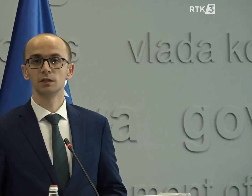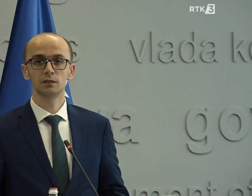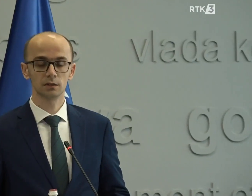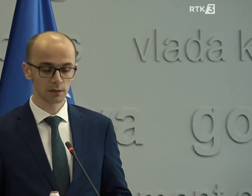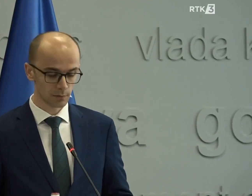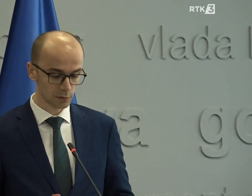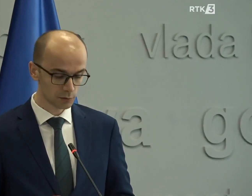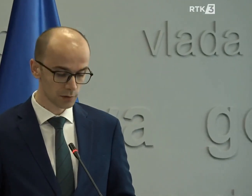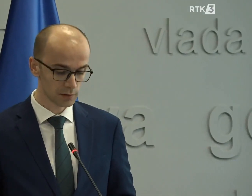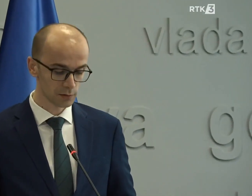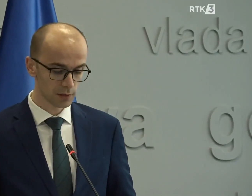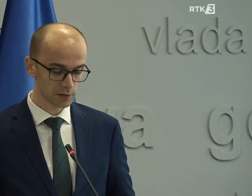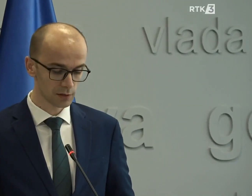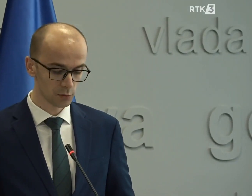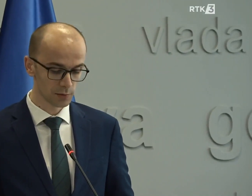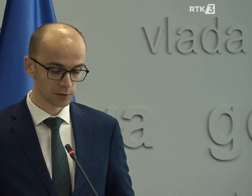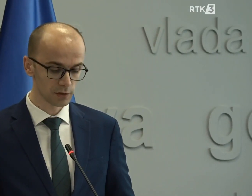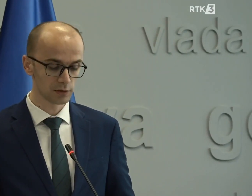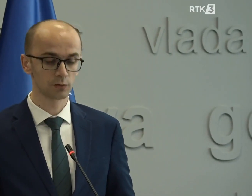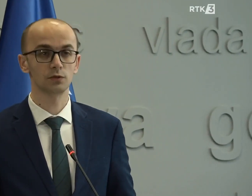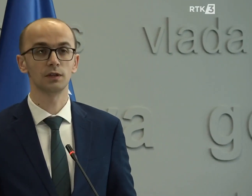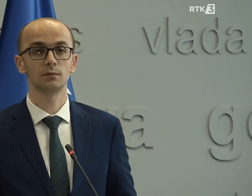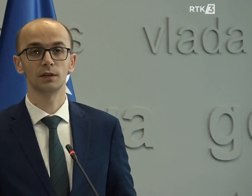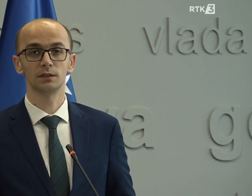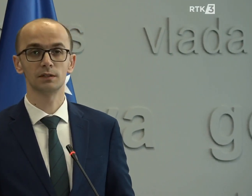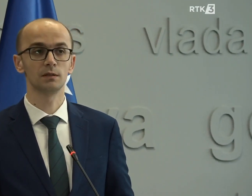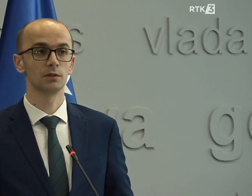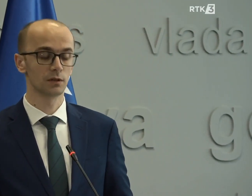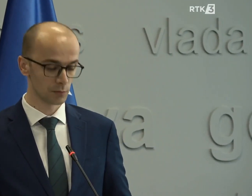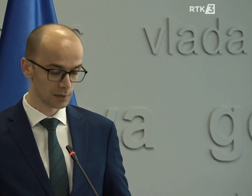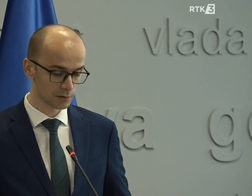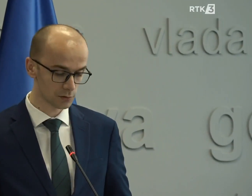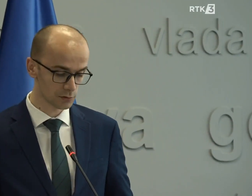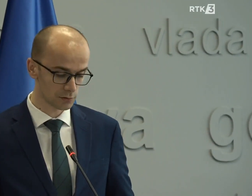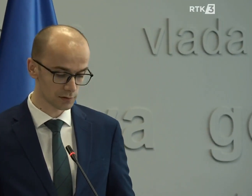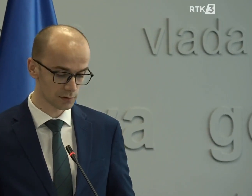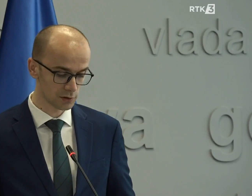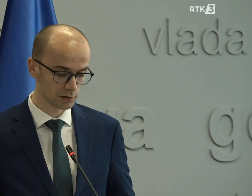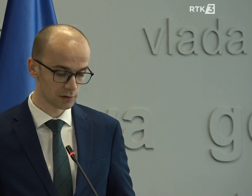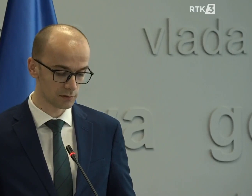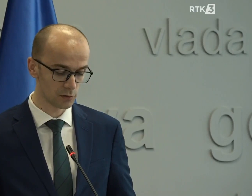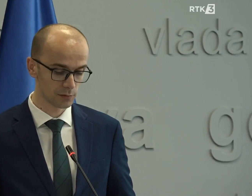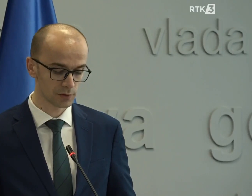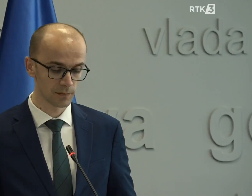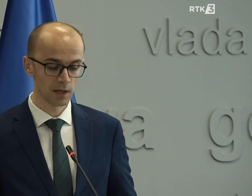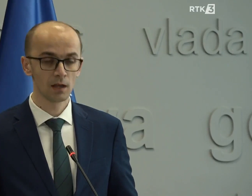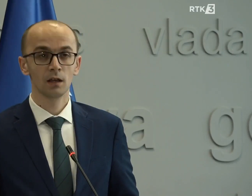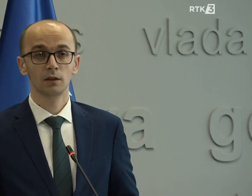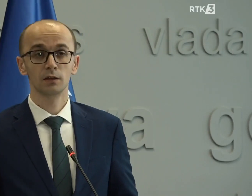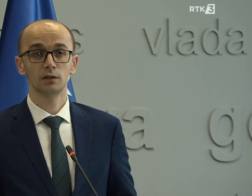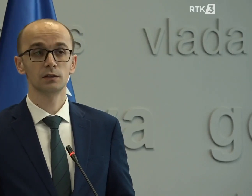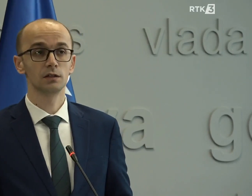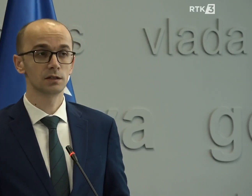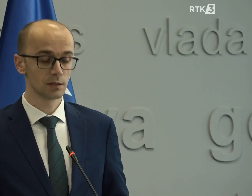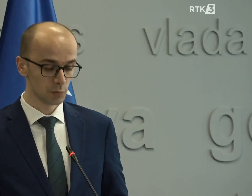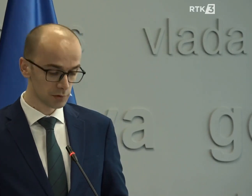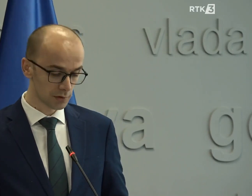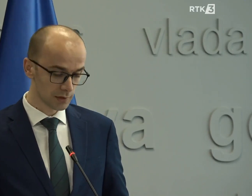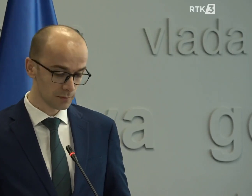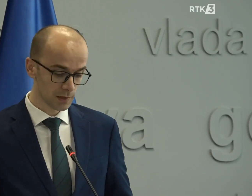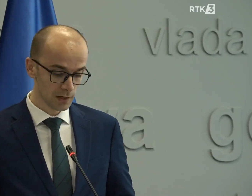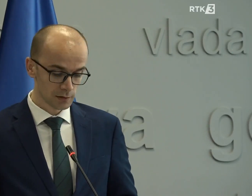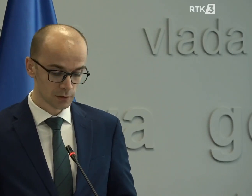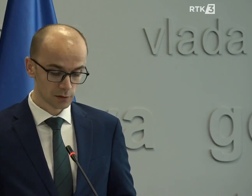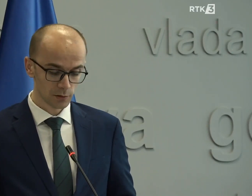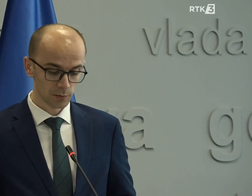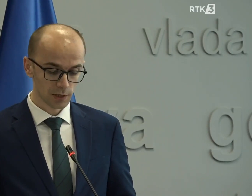zëvendës ministër, jam këtu edhe si udhëhec i grupit ndërinstitucional për antarësimin e Republikës Kosovës në Këshillin e Evropës. Dhe në këtë cilësi mund të